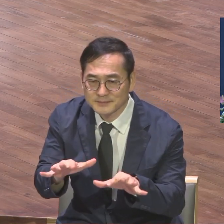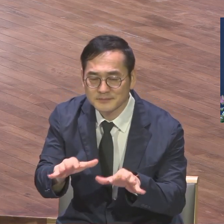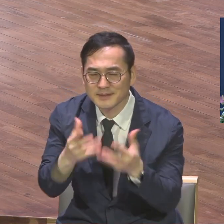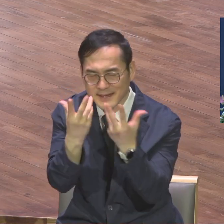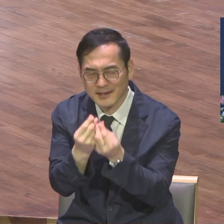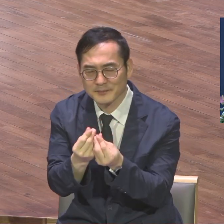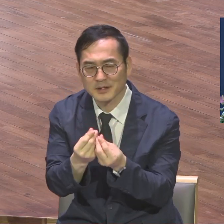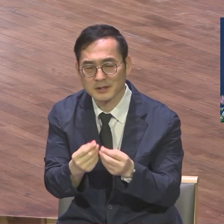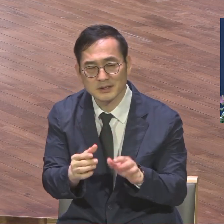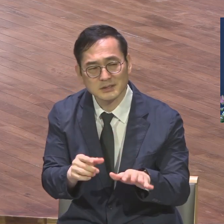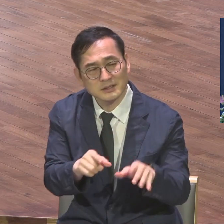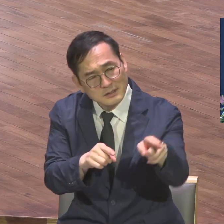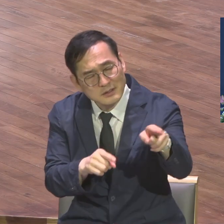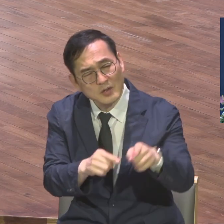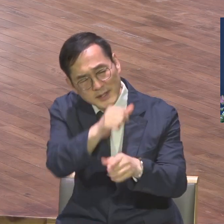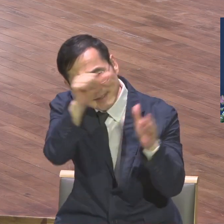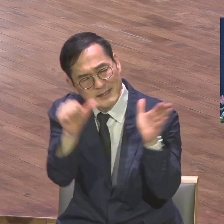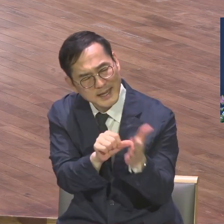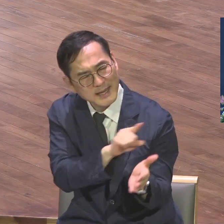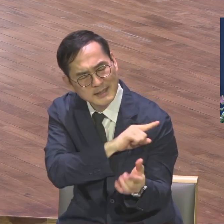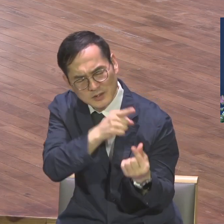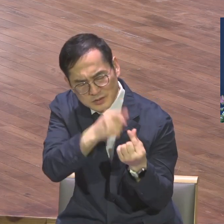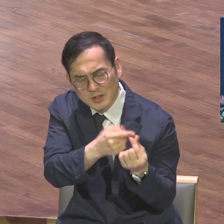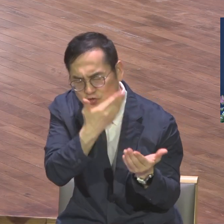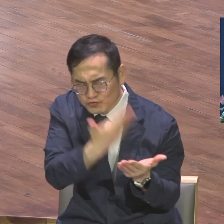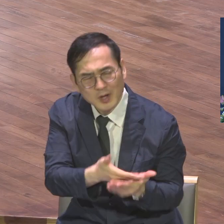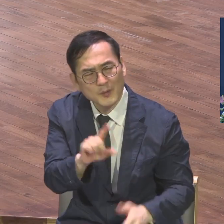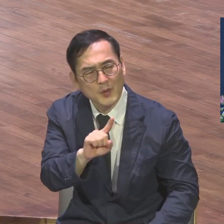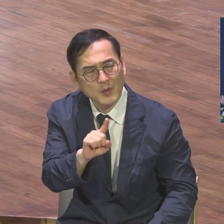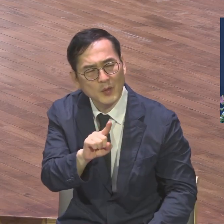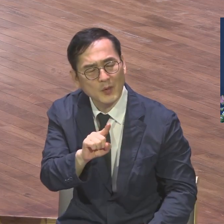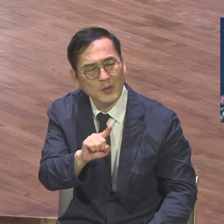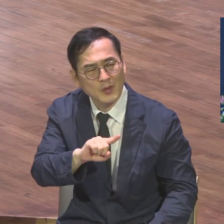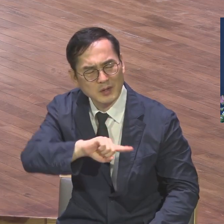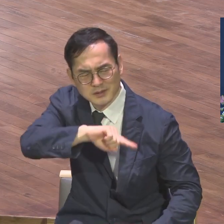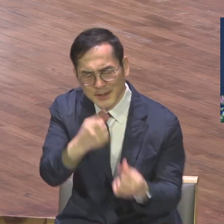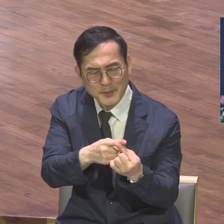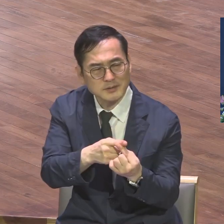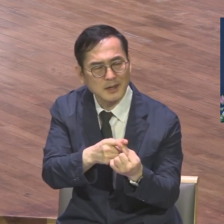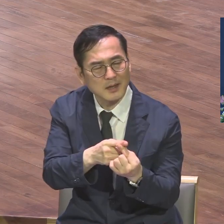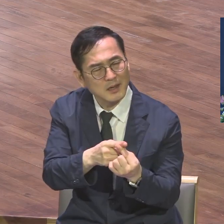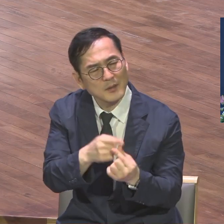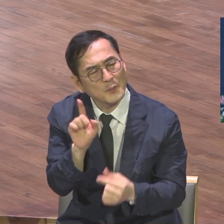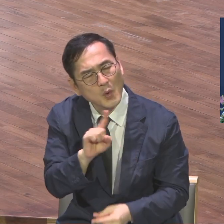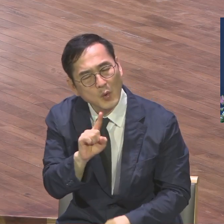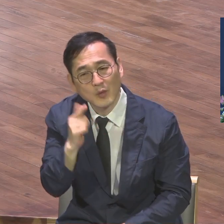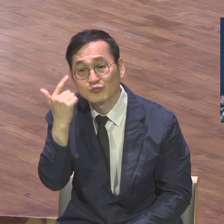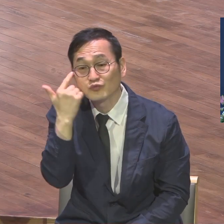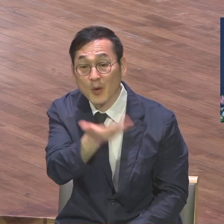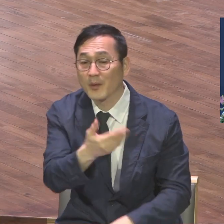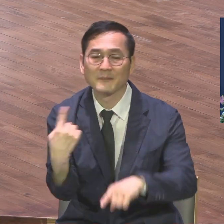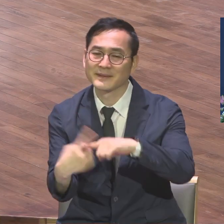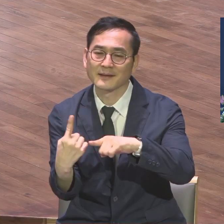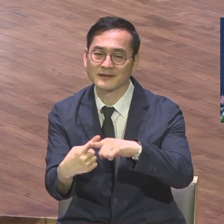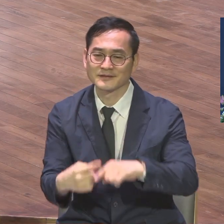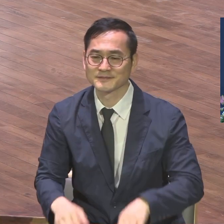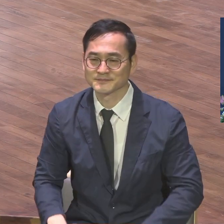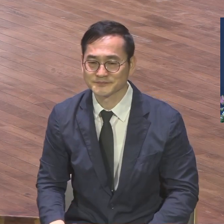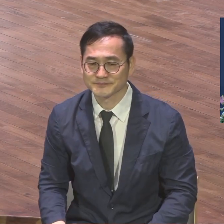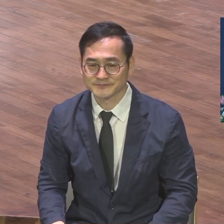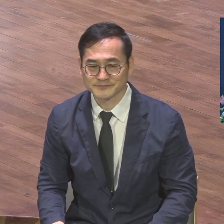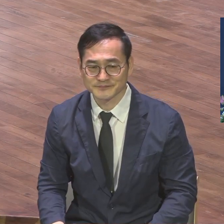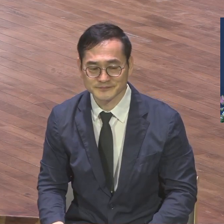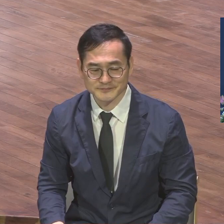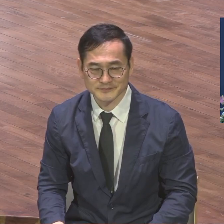당신의 최고 우선순위가 뭡니까? 최고로 원하는 것이 뭡니까? 오늘 설교